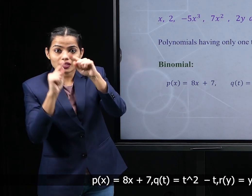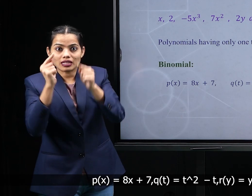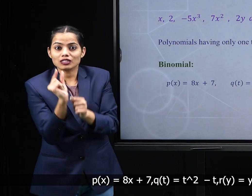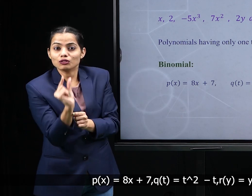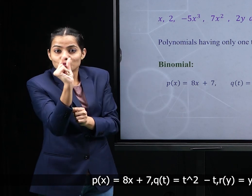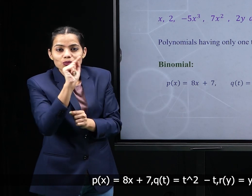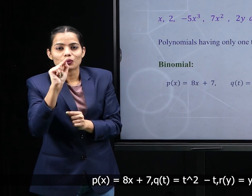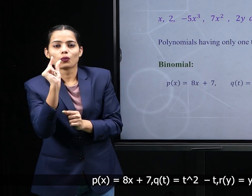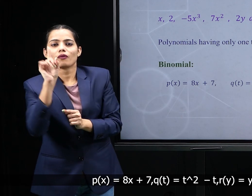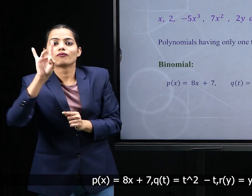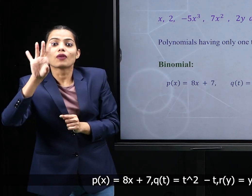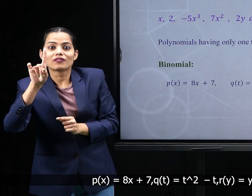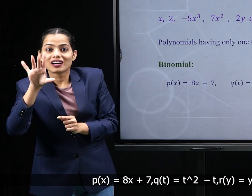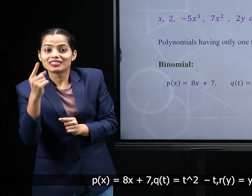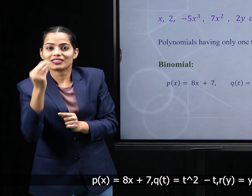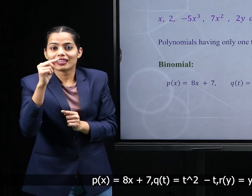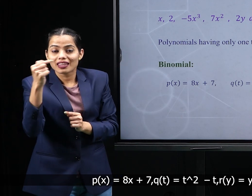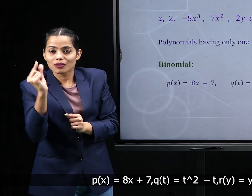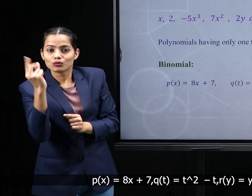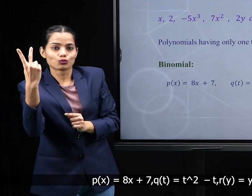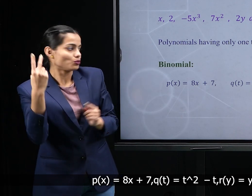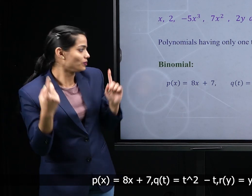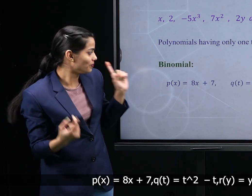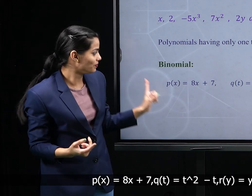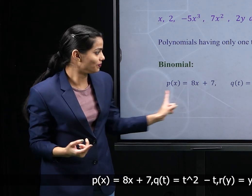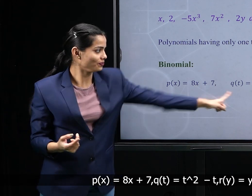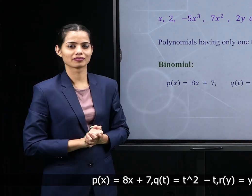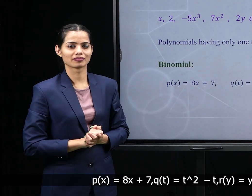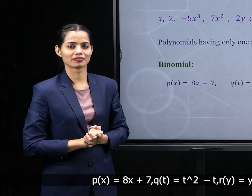1, t×u = u power 15 minus u².